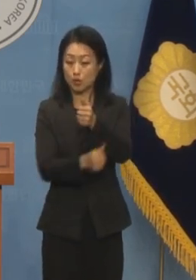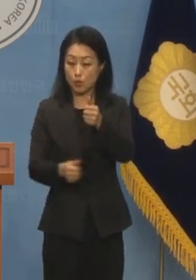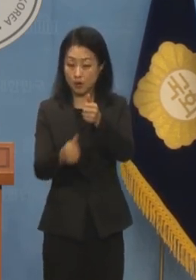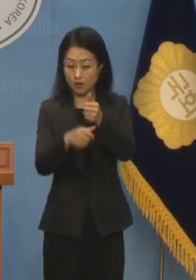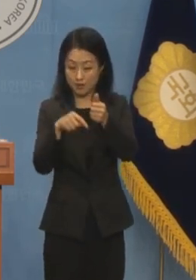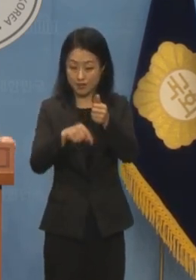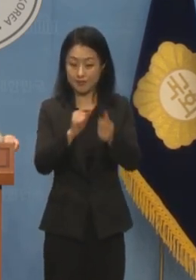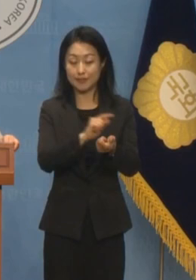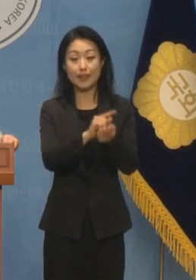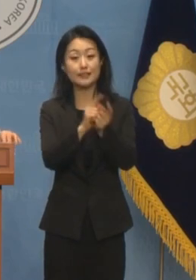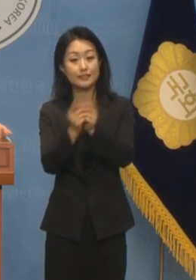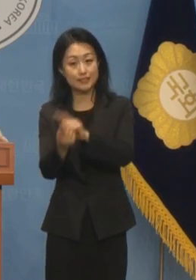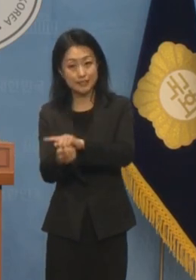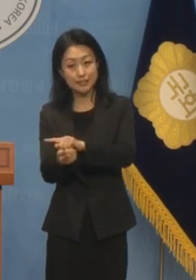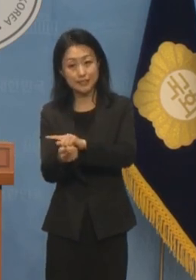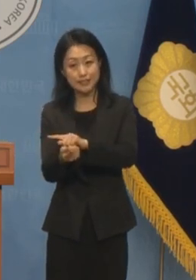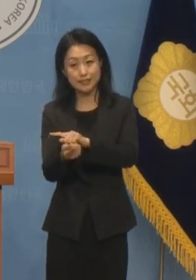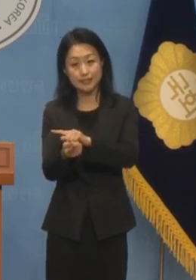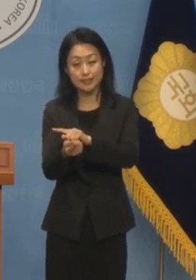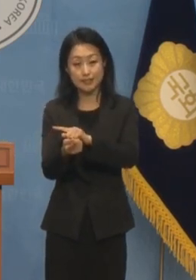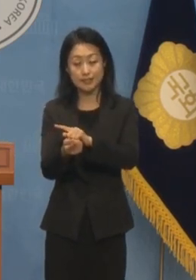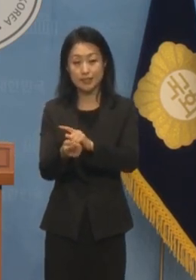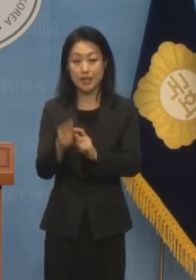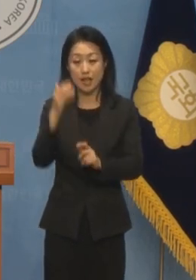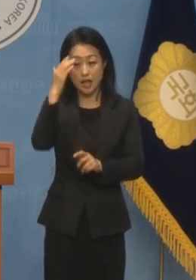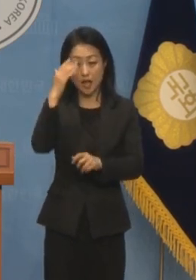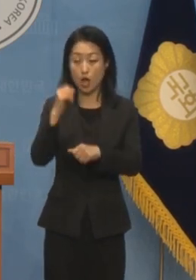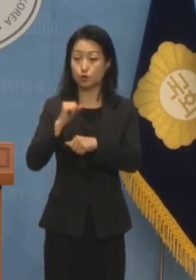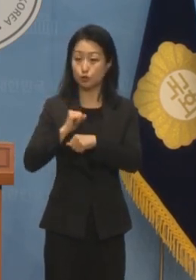법사위원회를 대신해서 우리 군의